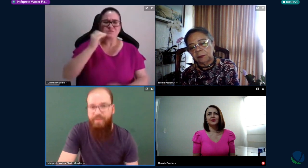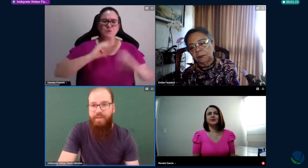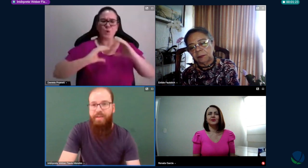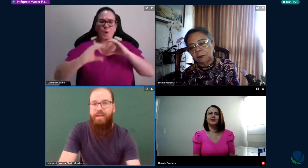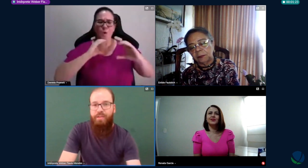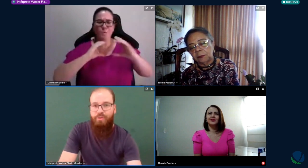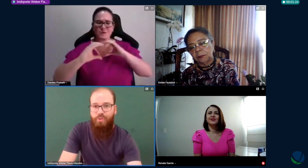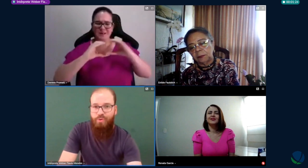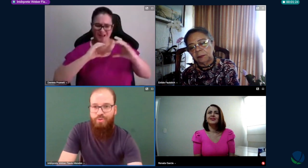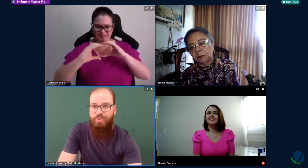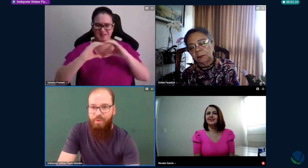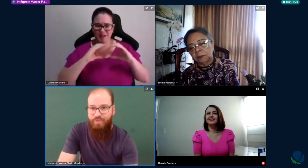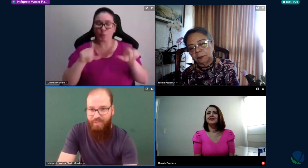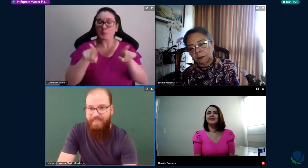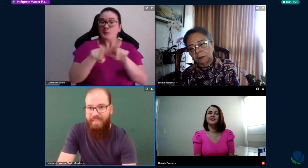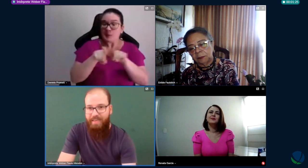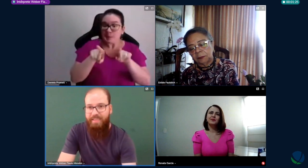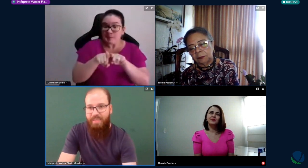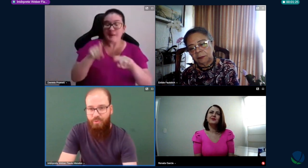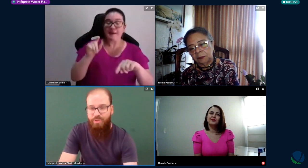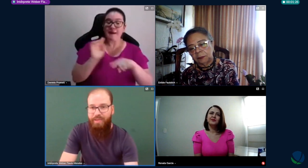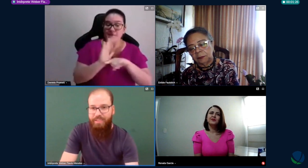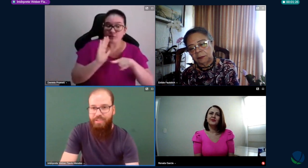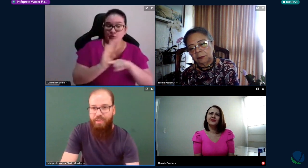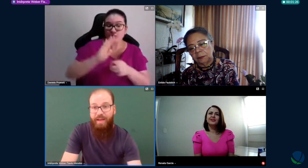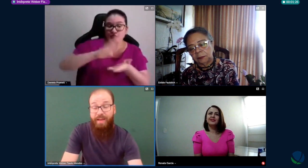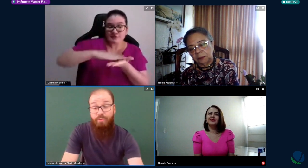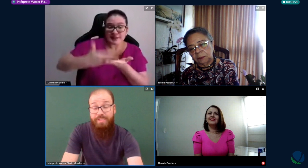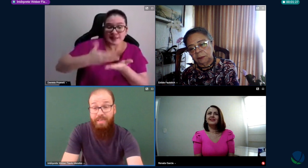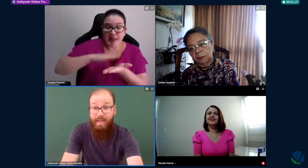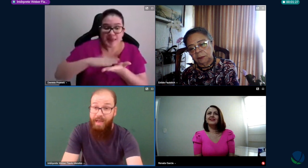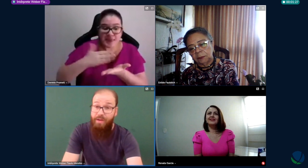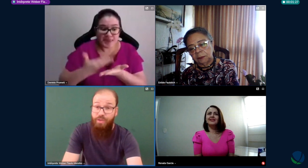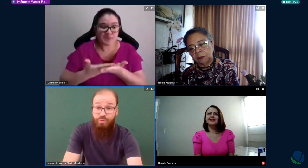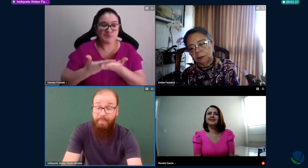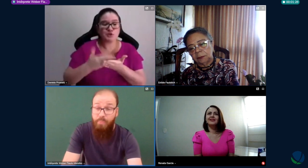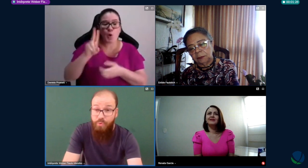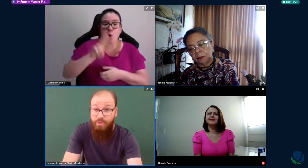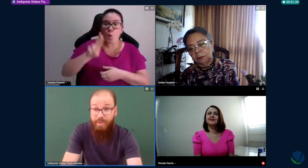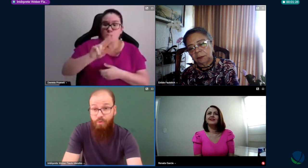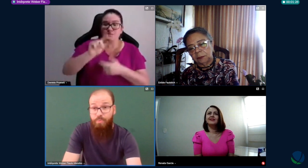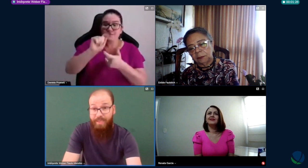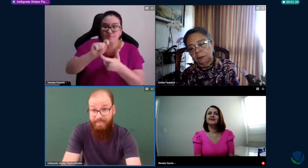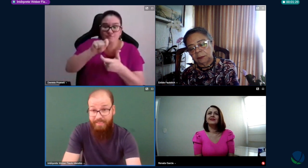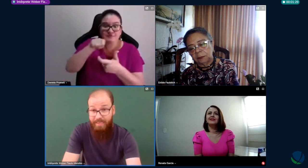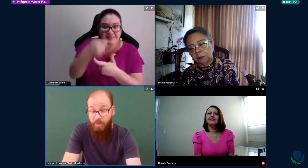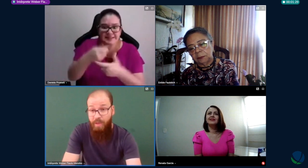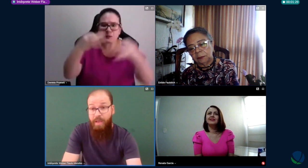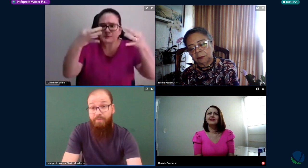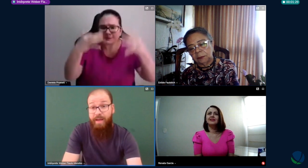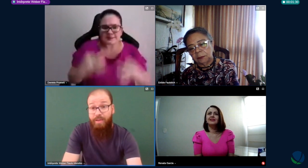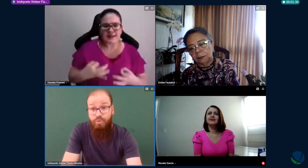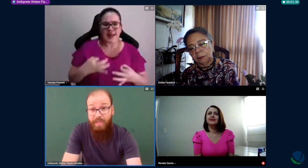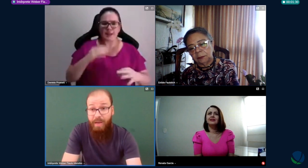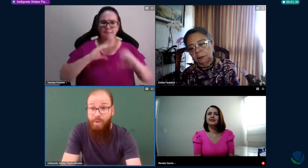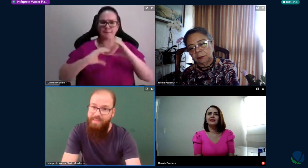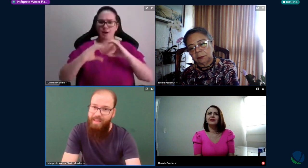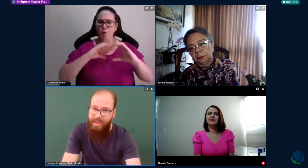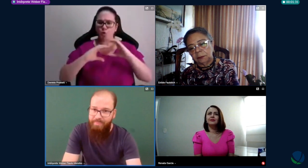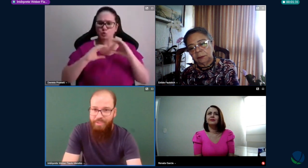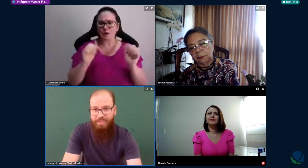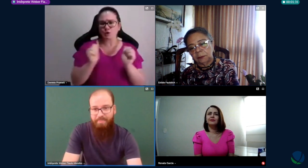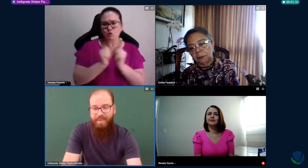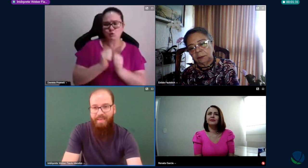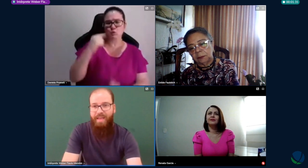ortopedista, enfim, todos os profissionais na área da saúde, eu acredito que vai auxiliar, vai ajudar muito na comunicação, vai ajudar